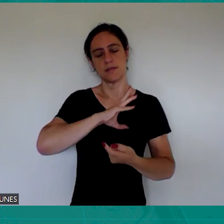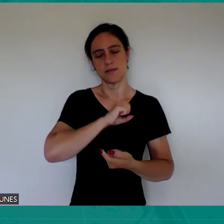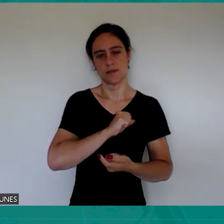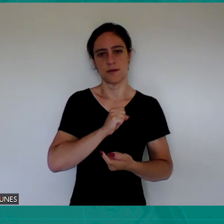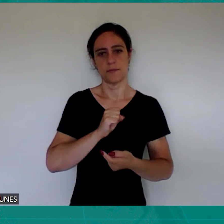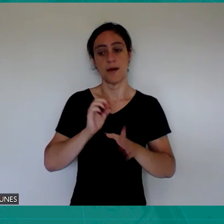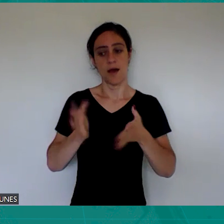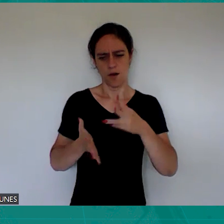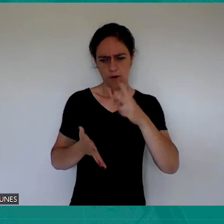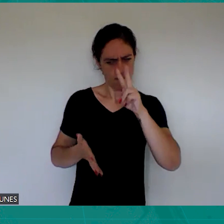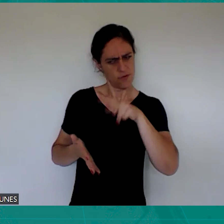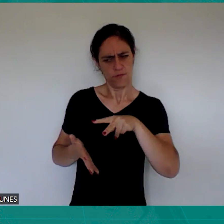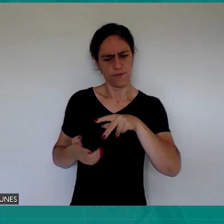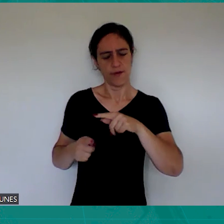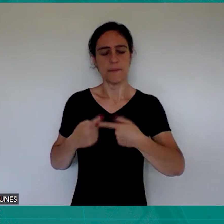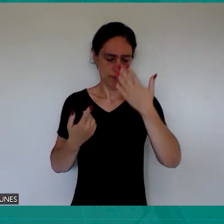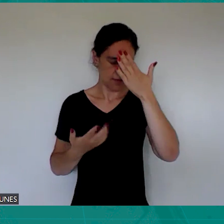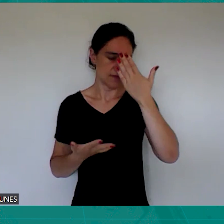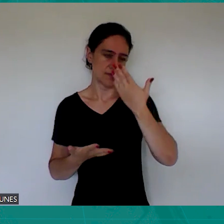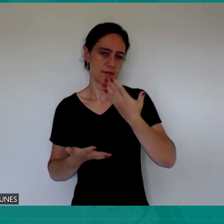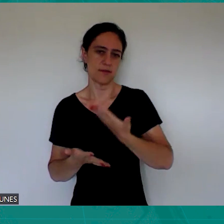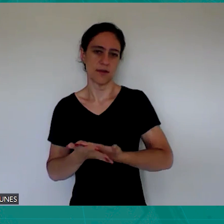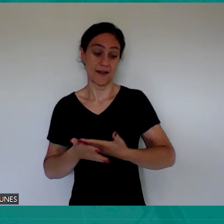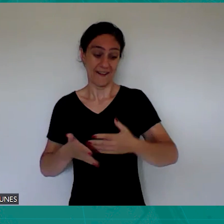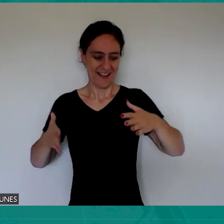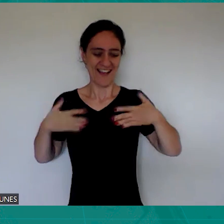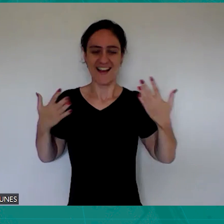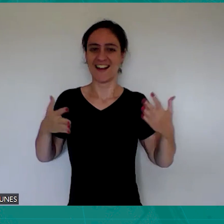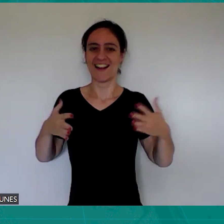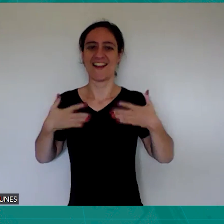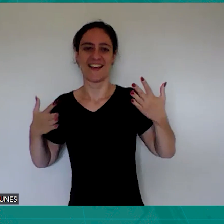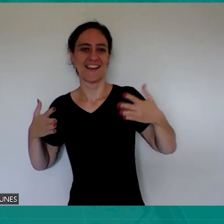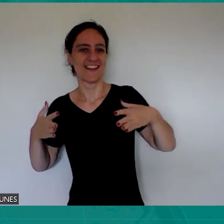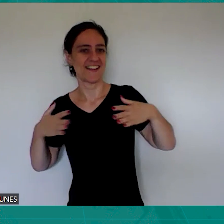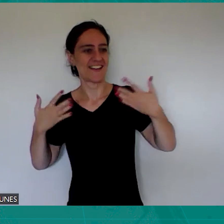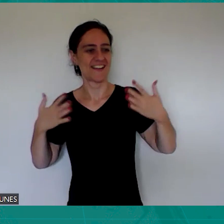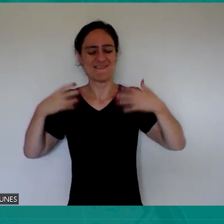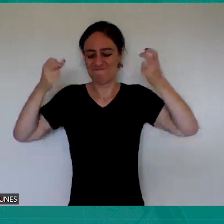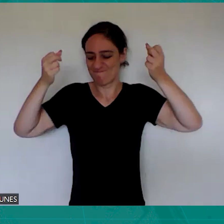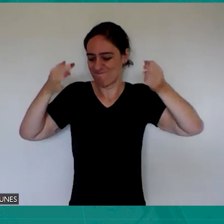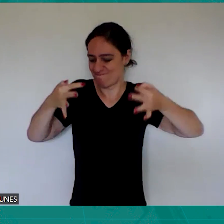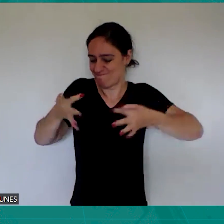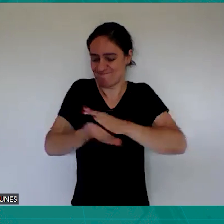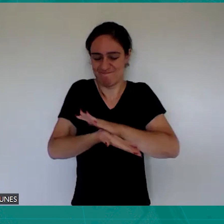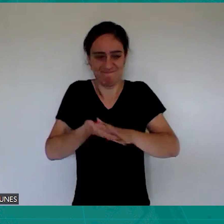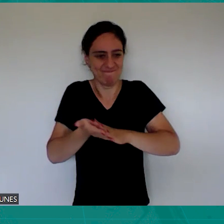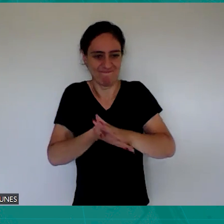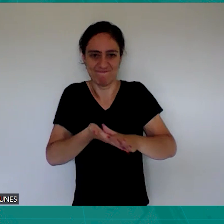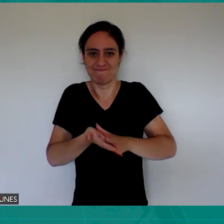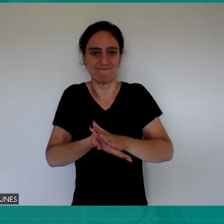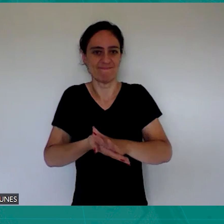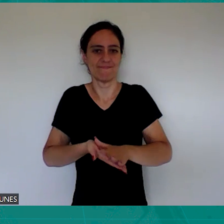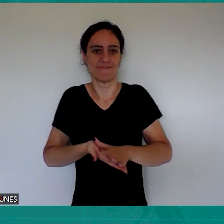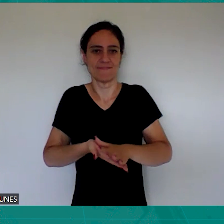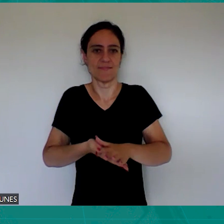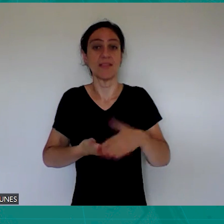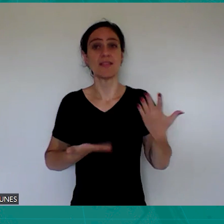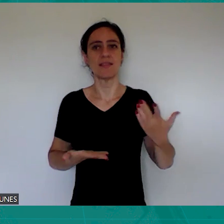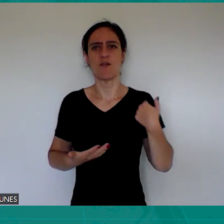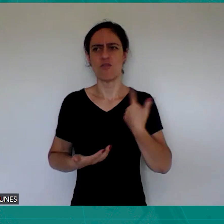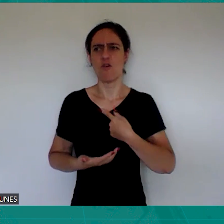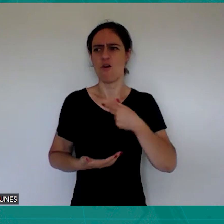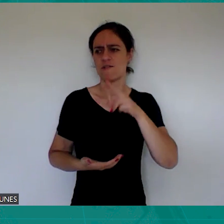crendo, exultai com alegria indizível e cheia de glória. Quer dizer, nós não vemos